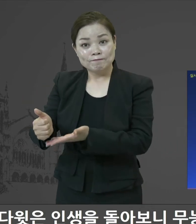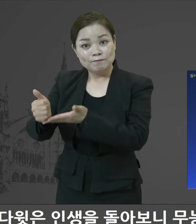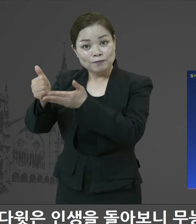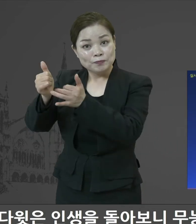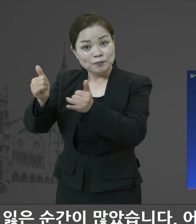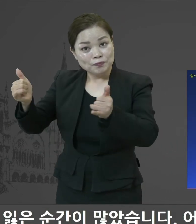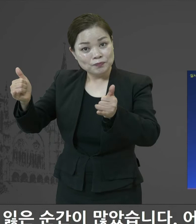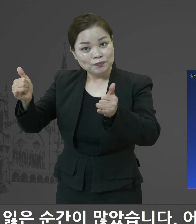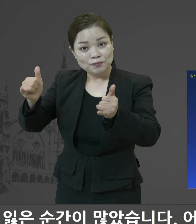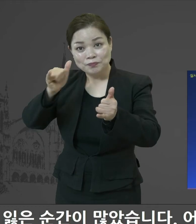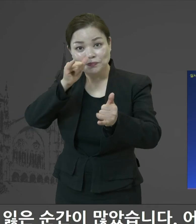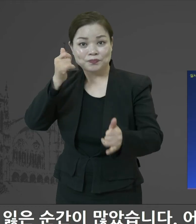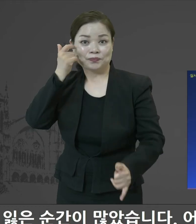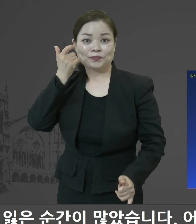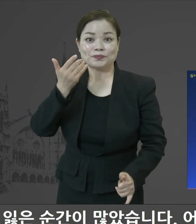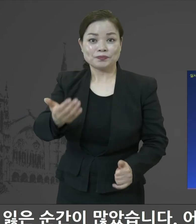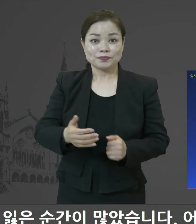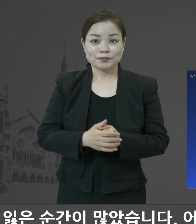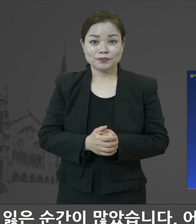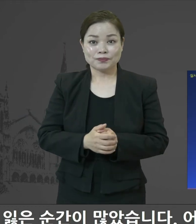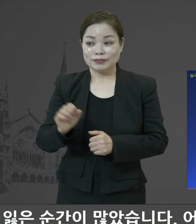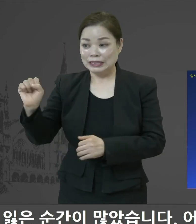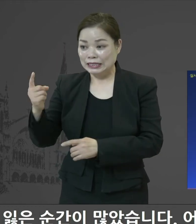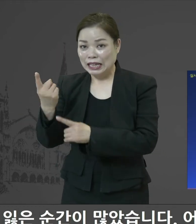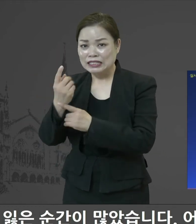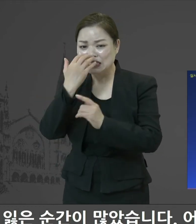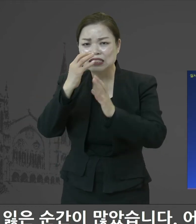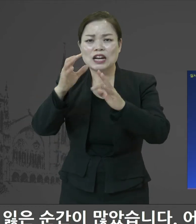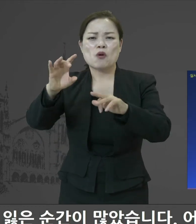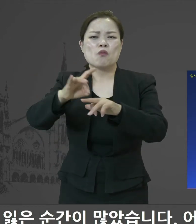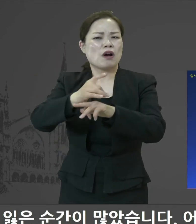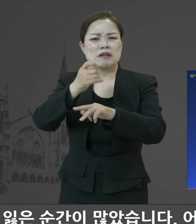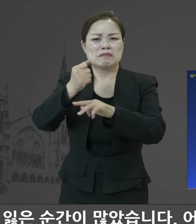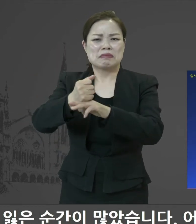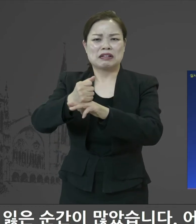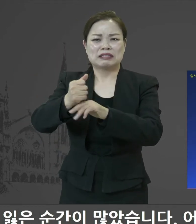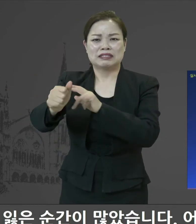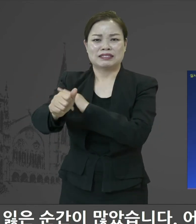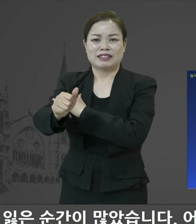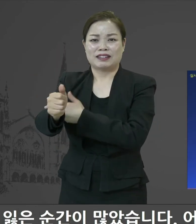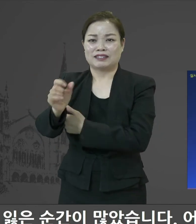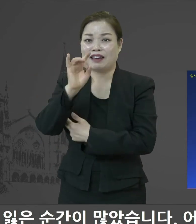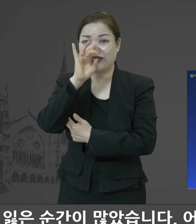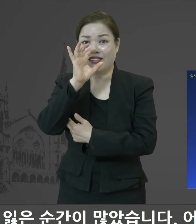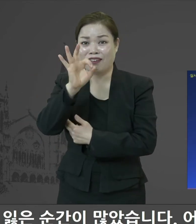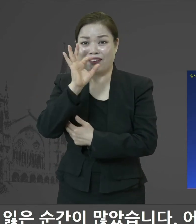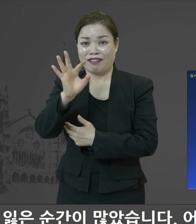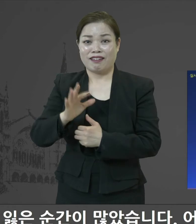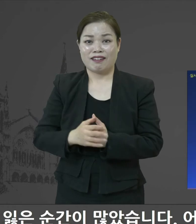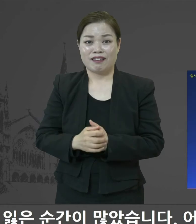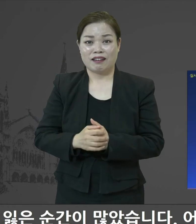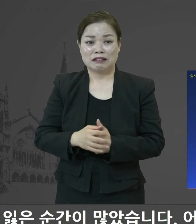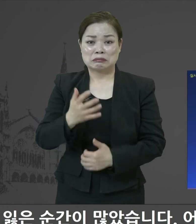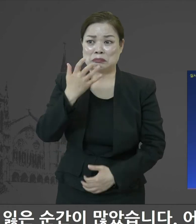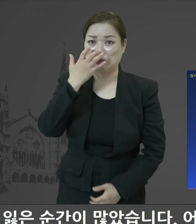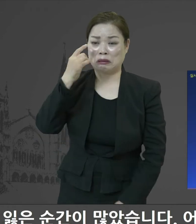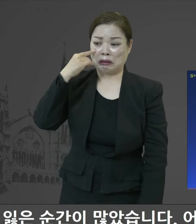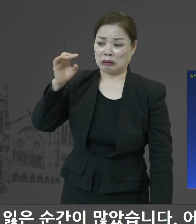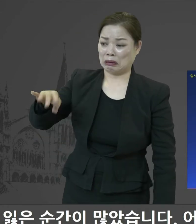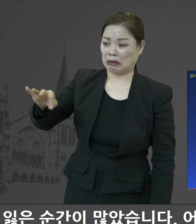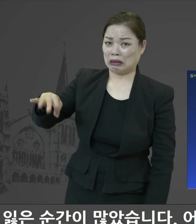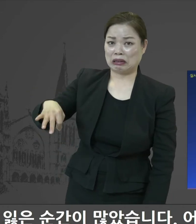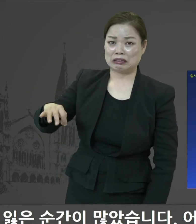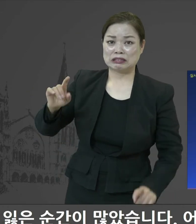인물로 남아 있습니까? 사실 다윗은 이스라엘의 대왕이 될 만한 인물이 아니었죠. 그저 별 볼 일 없는 목동에